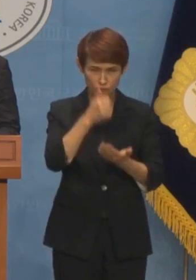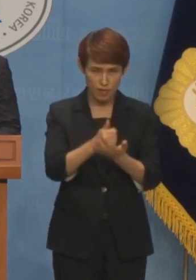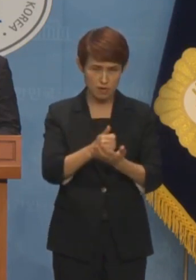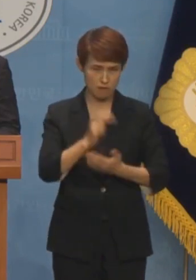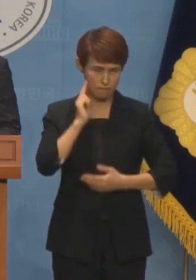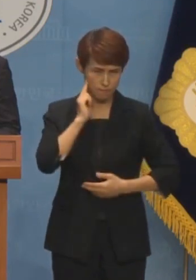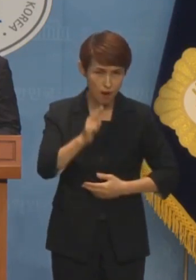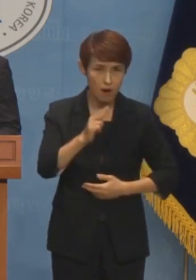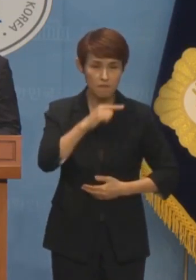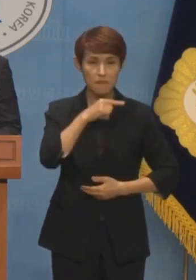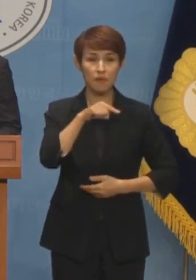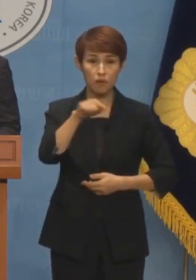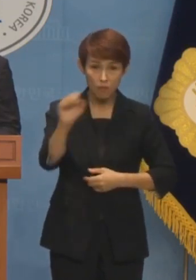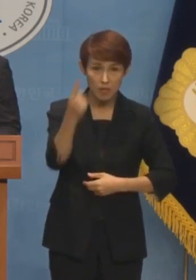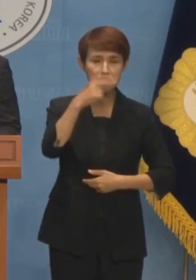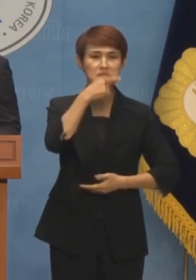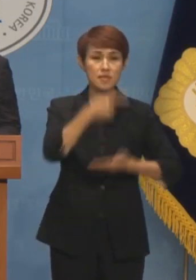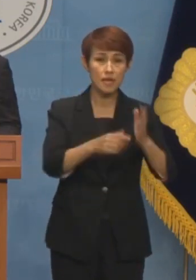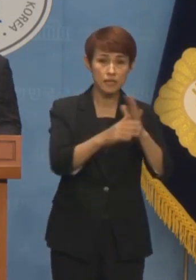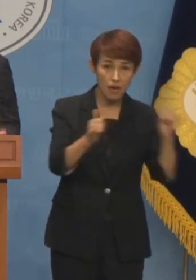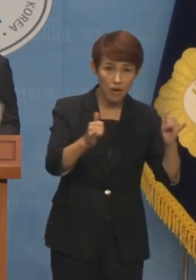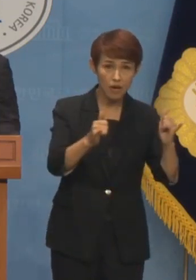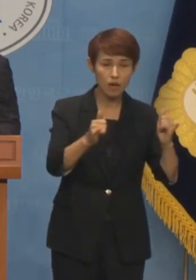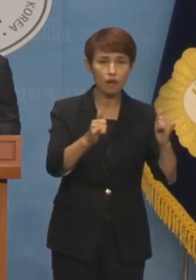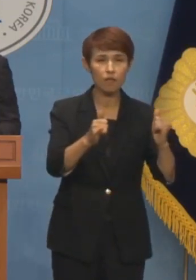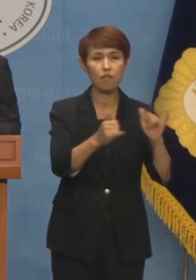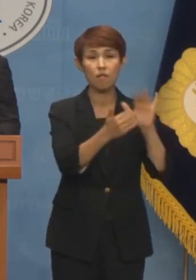않도록 법 개정 시급합니다.